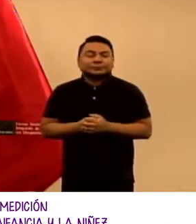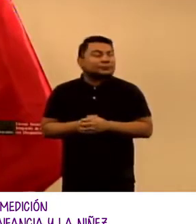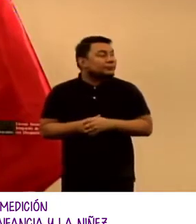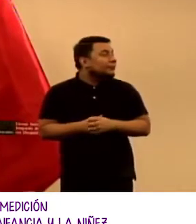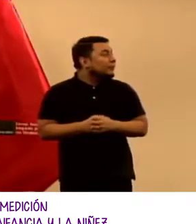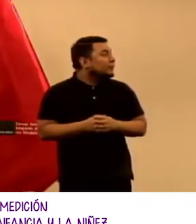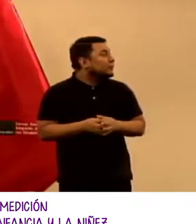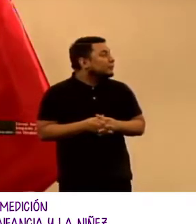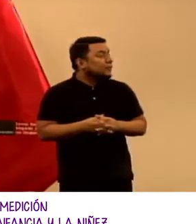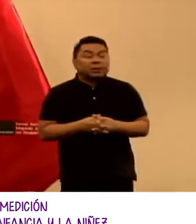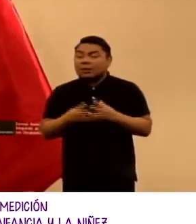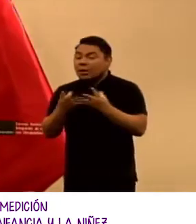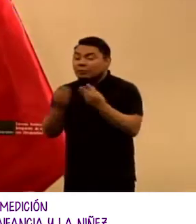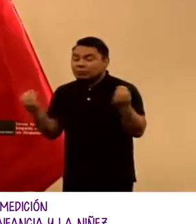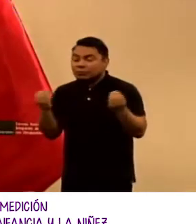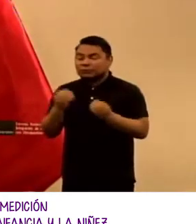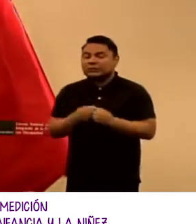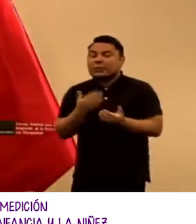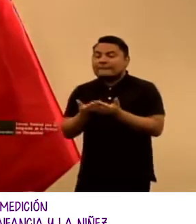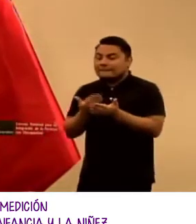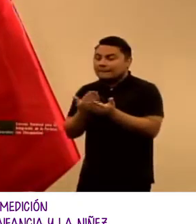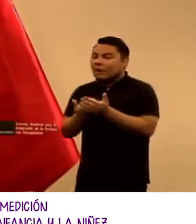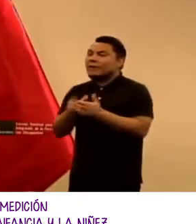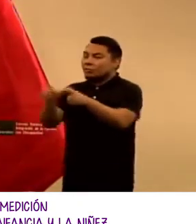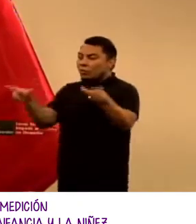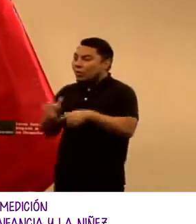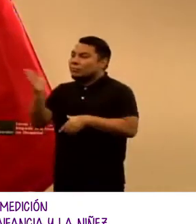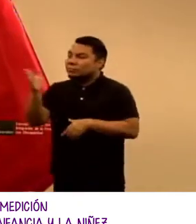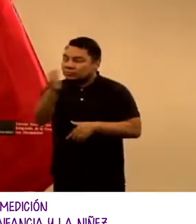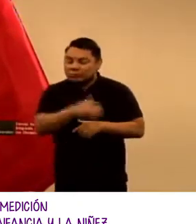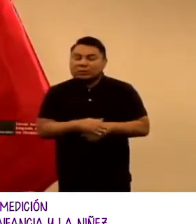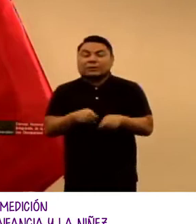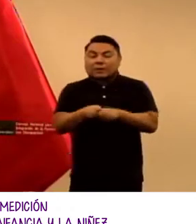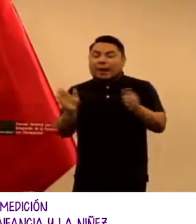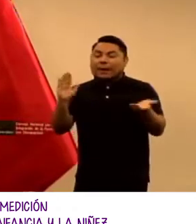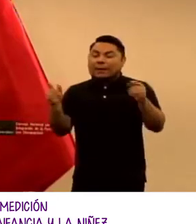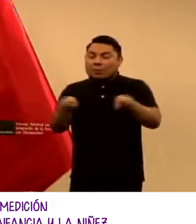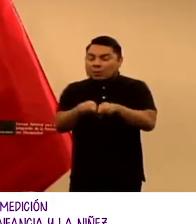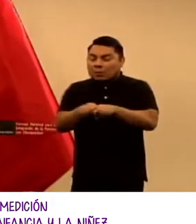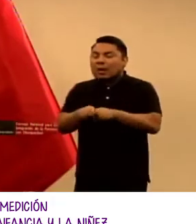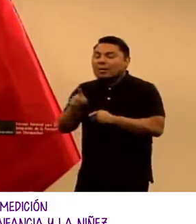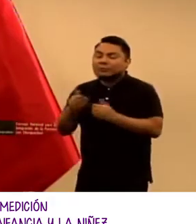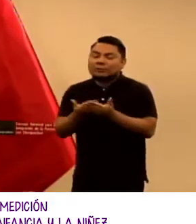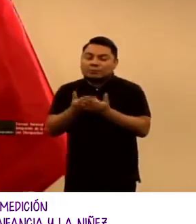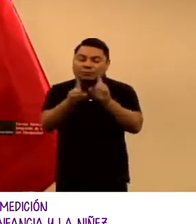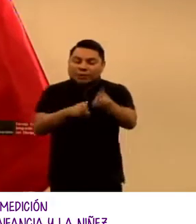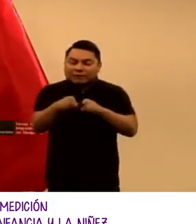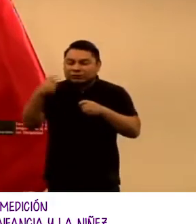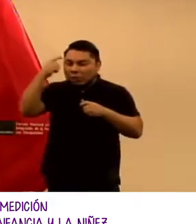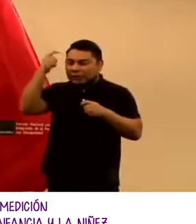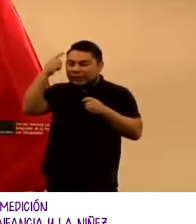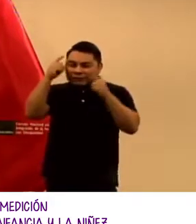discapacidad. Muchas pruebas de campos, después o paralelamente a las pruebas cognitivas,